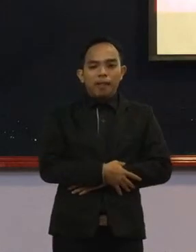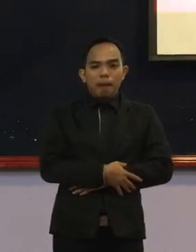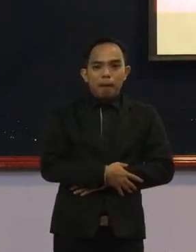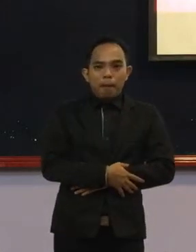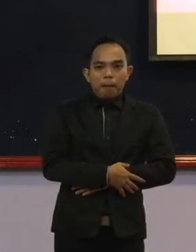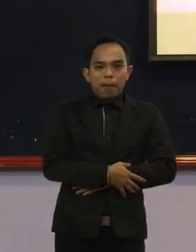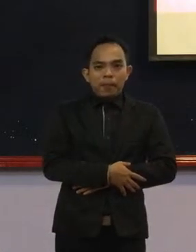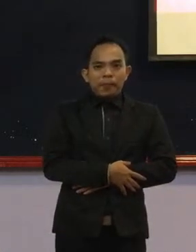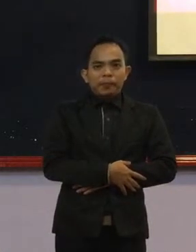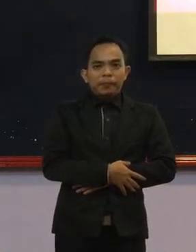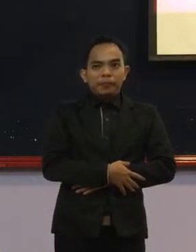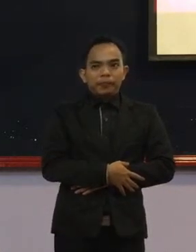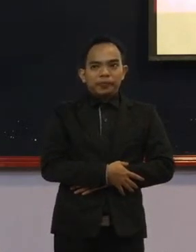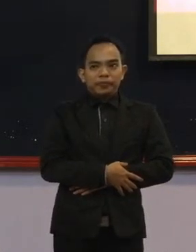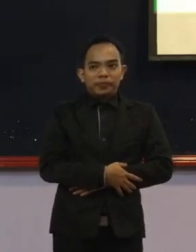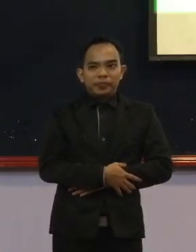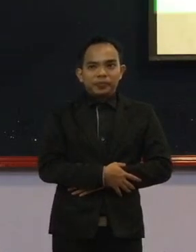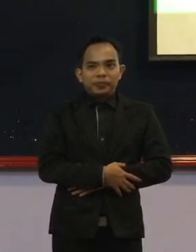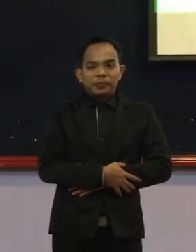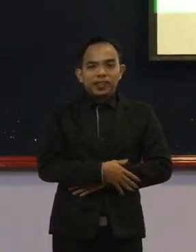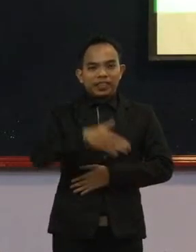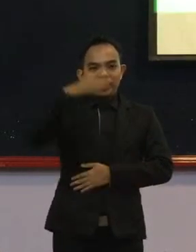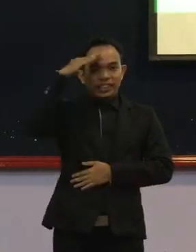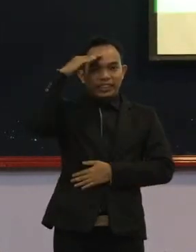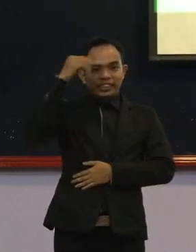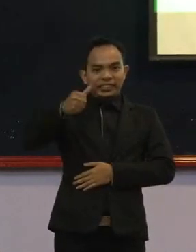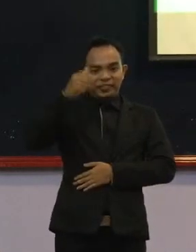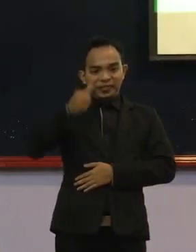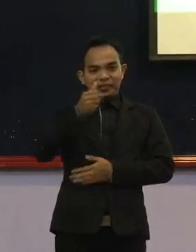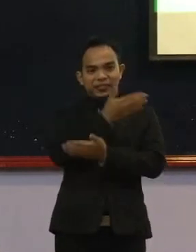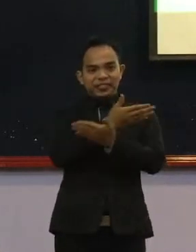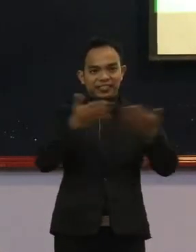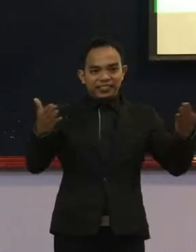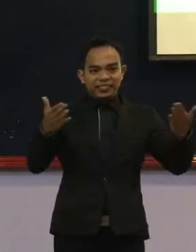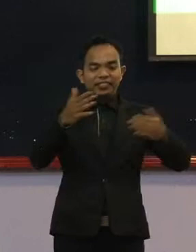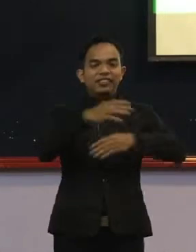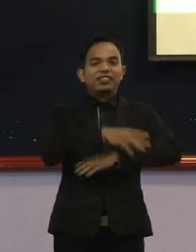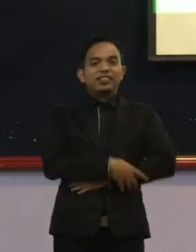السلام عليكم ورحمة الله وبركاته.